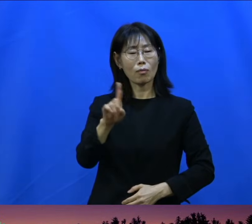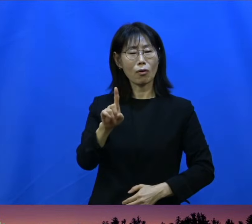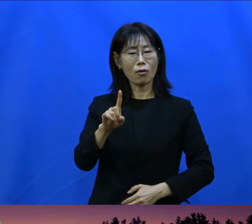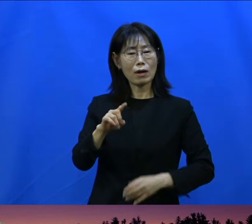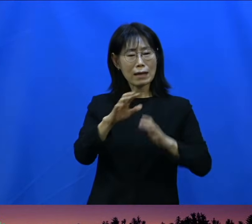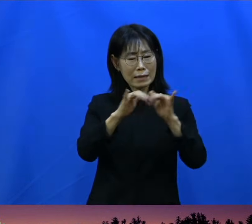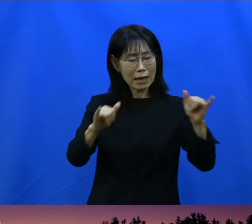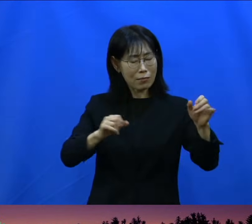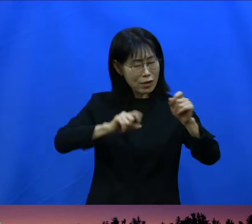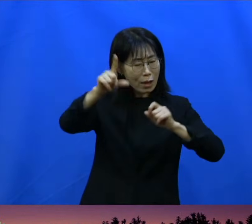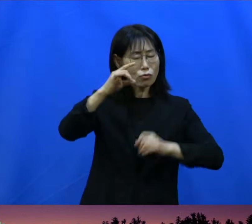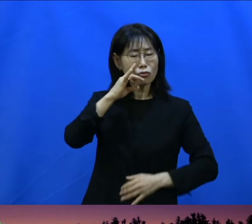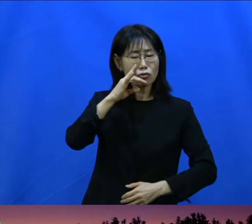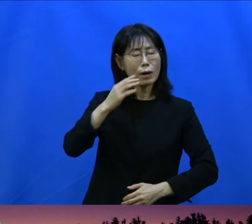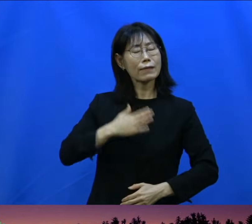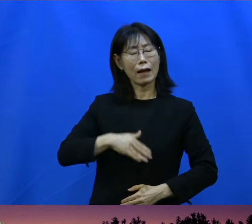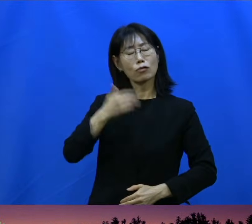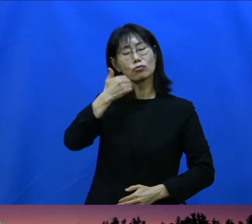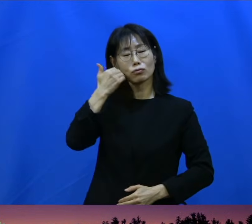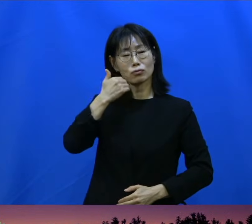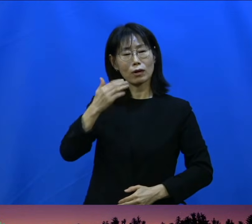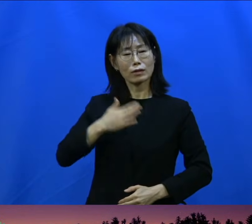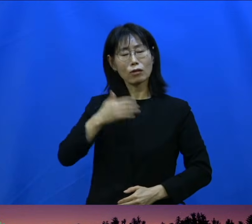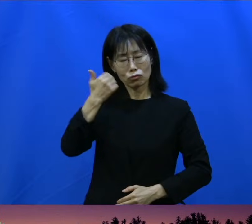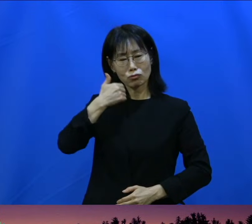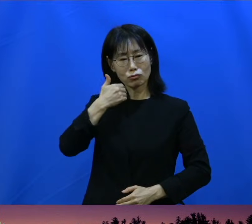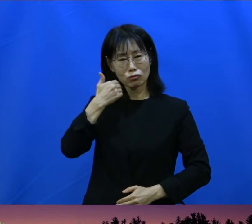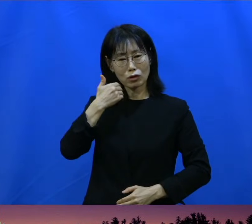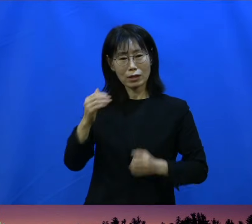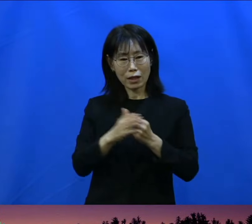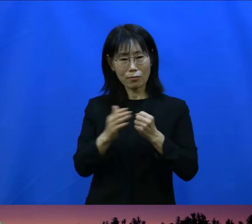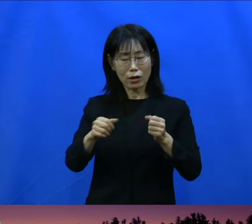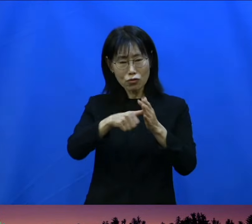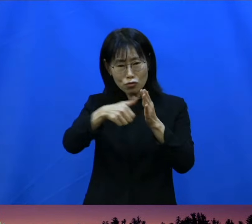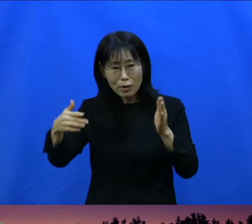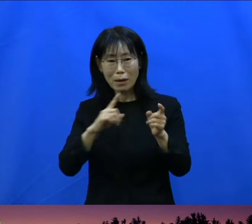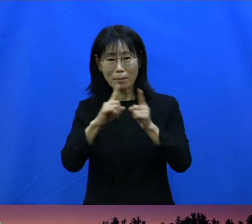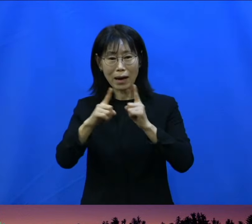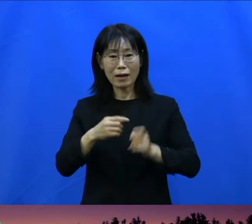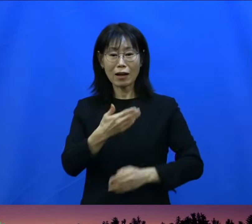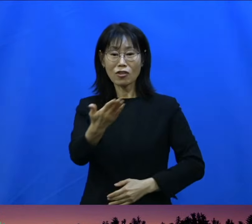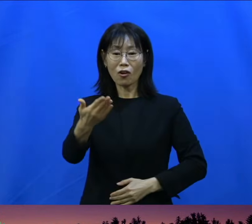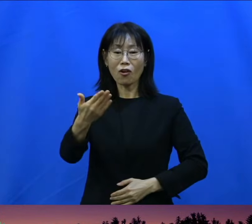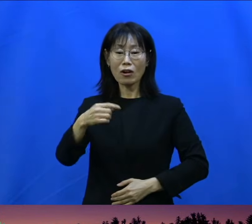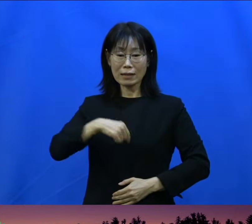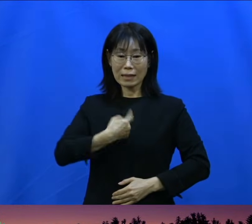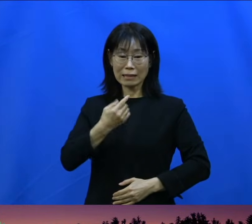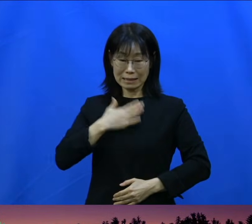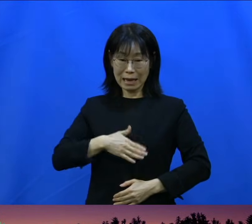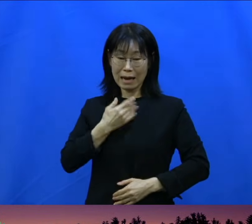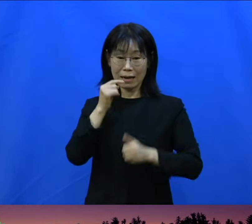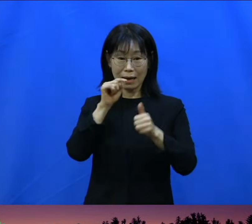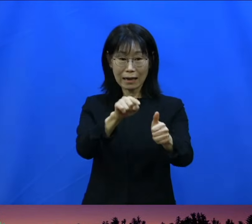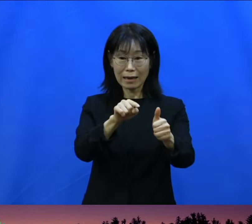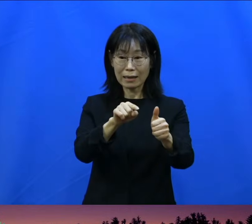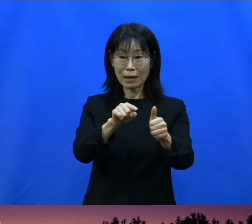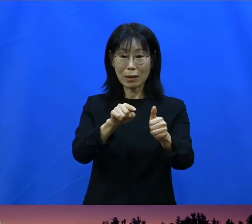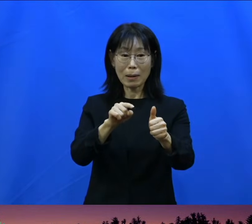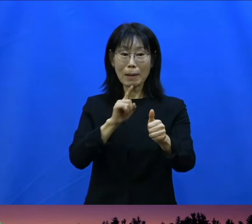하는 거예요. 그러니까 너 자신을 알라. 그게 엄청난 얘기잖아요. 그건 알 길이 없어요. 어떻게 알아요,